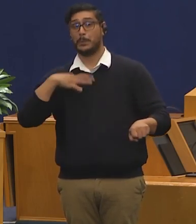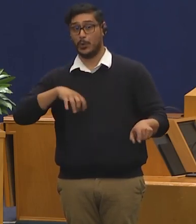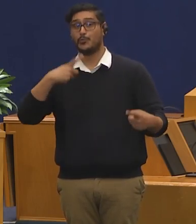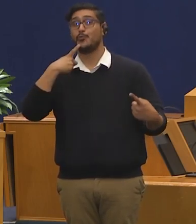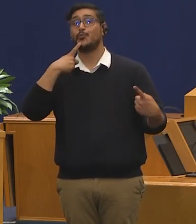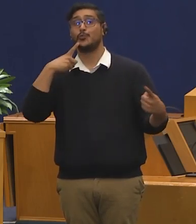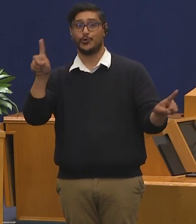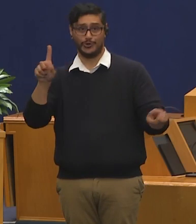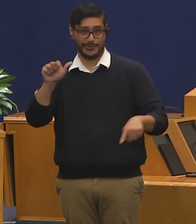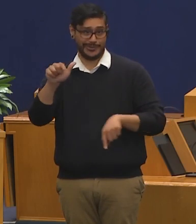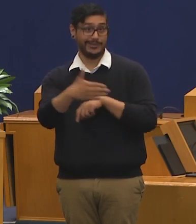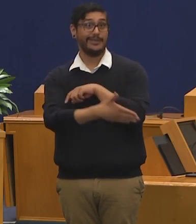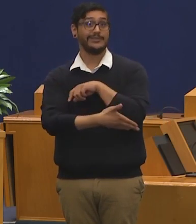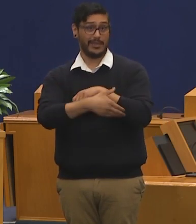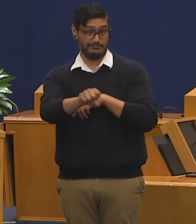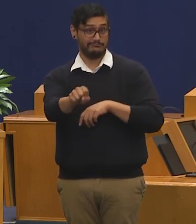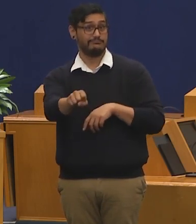Ángeles.